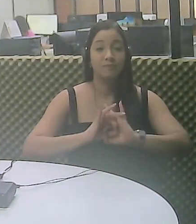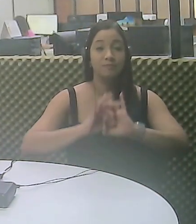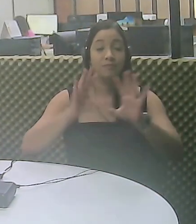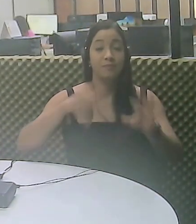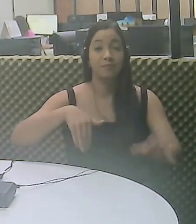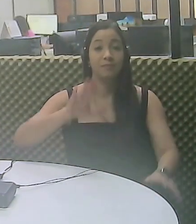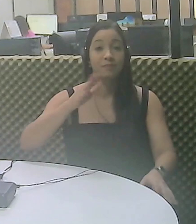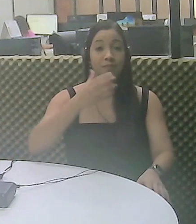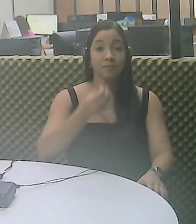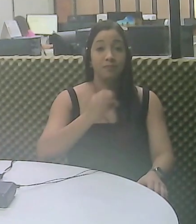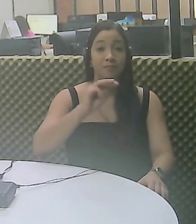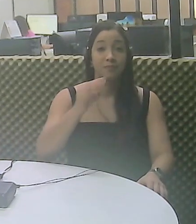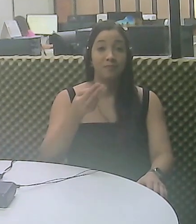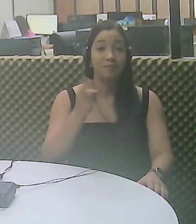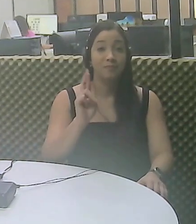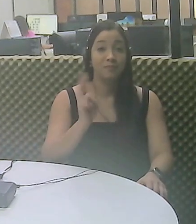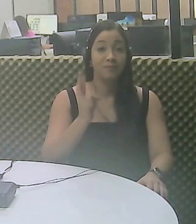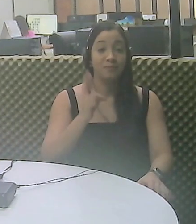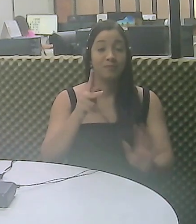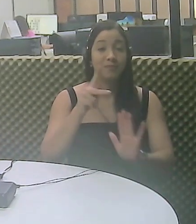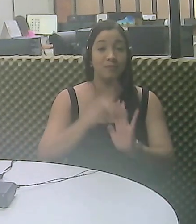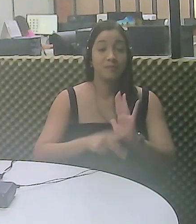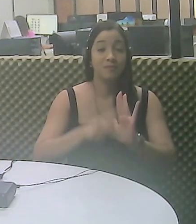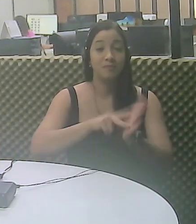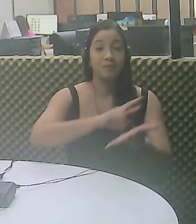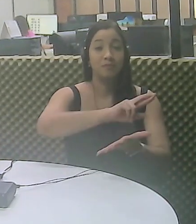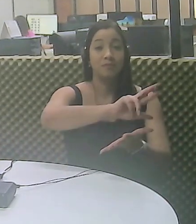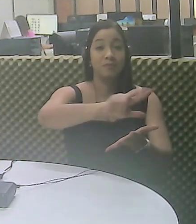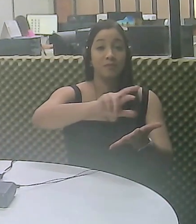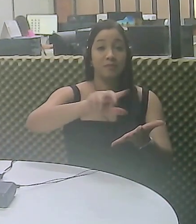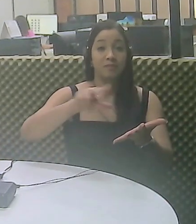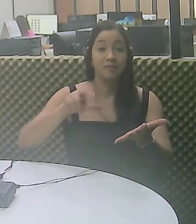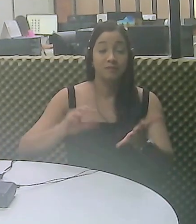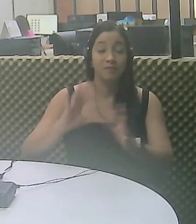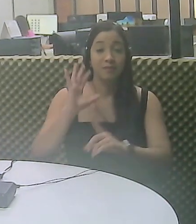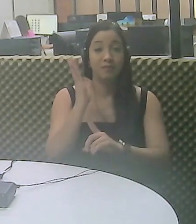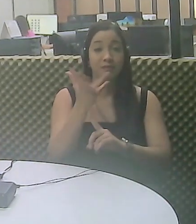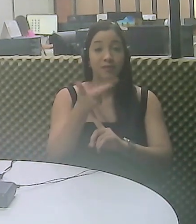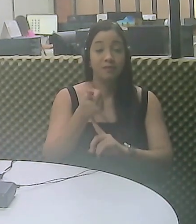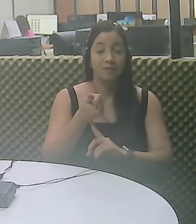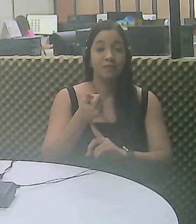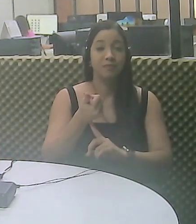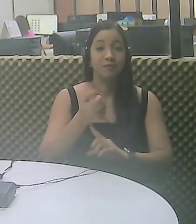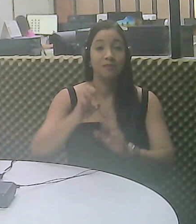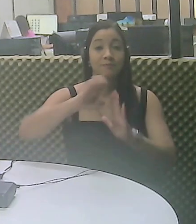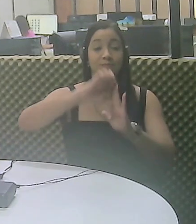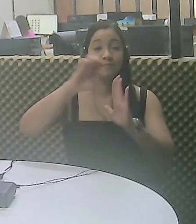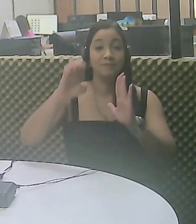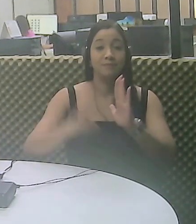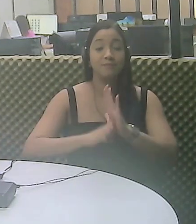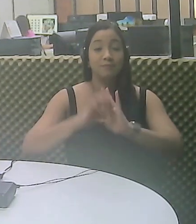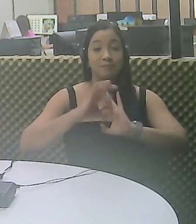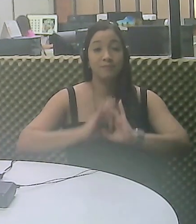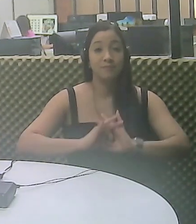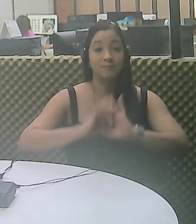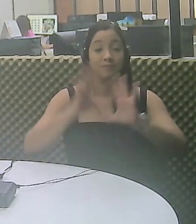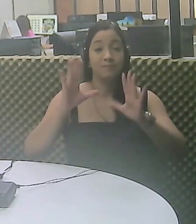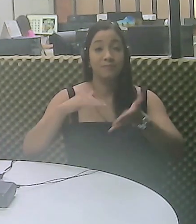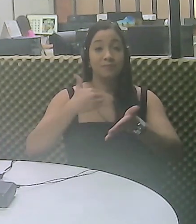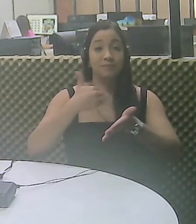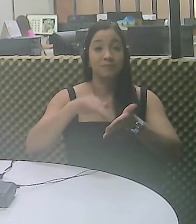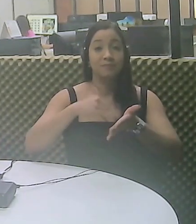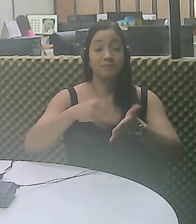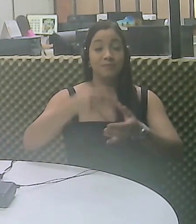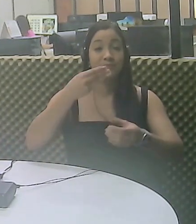disponibilizados mais de 6 milhões de reais para projetos em diversas categorias artísticas. O edital está disponível na página da